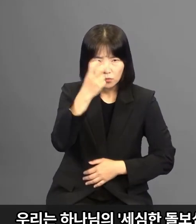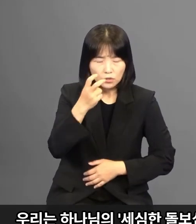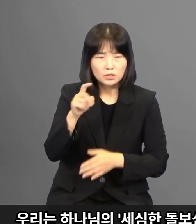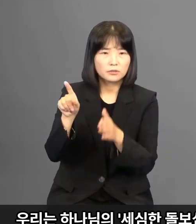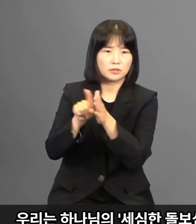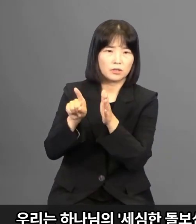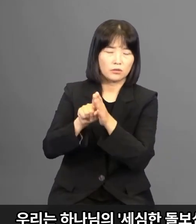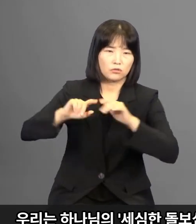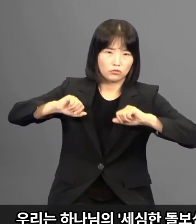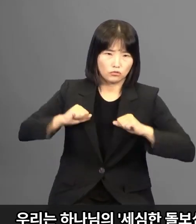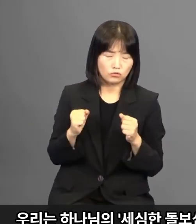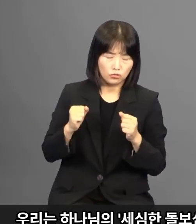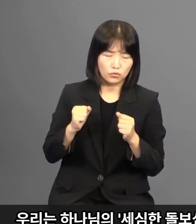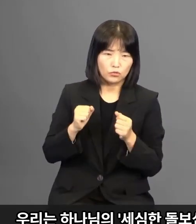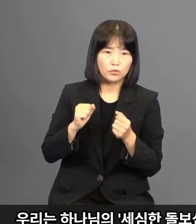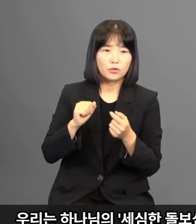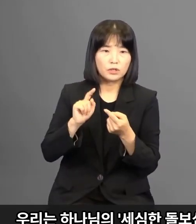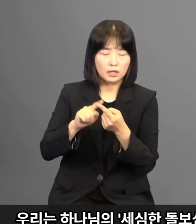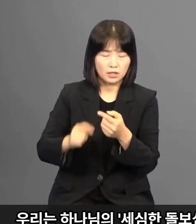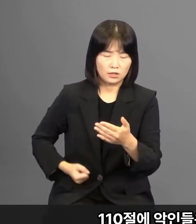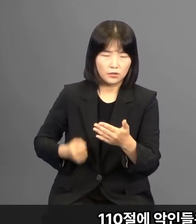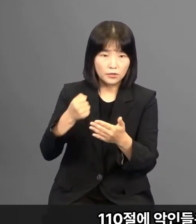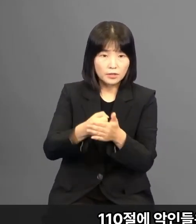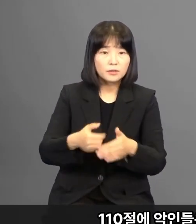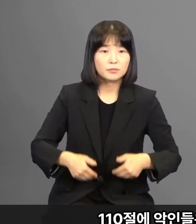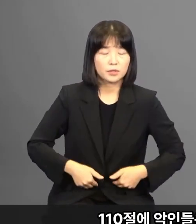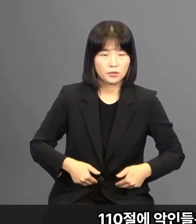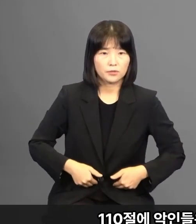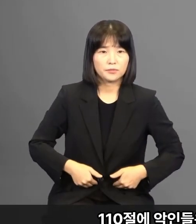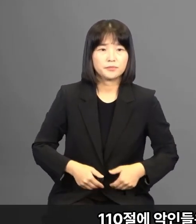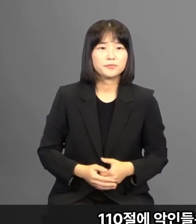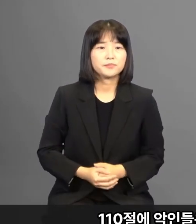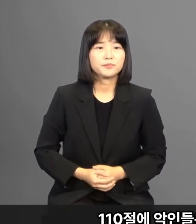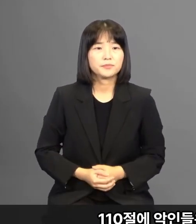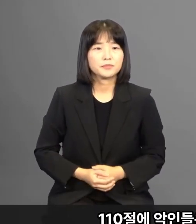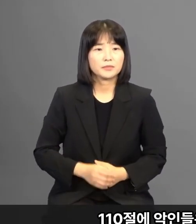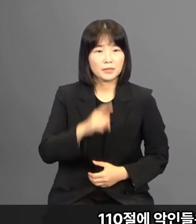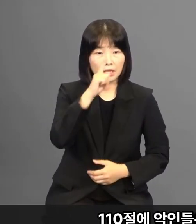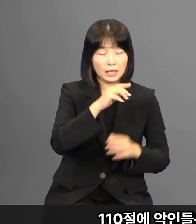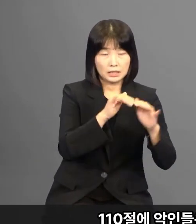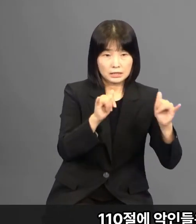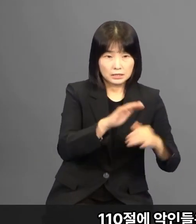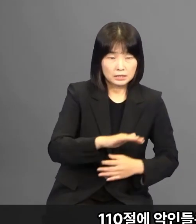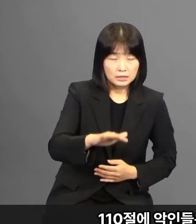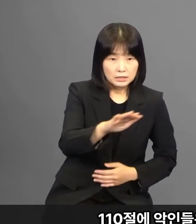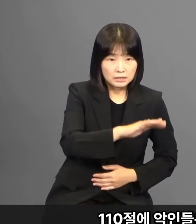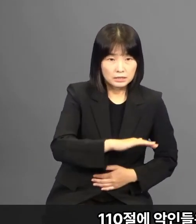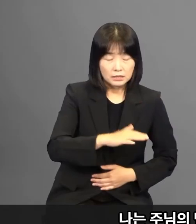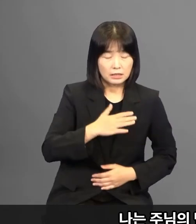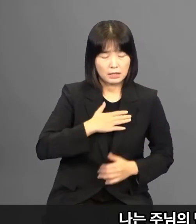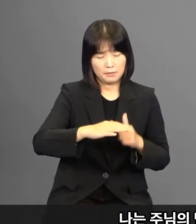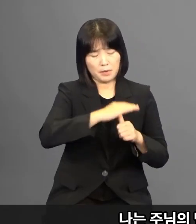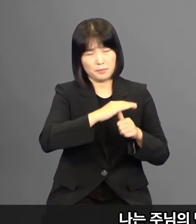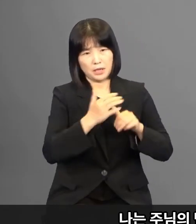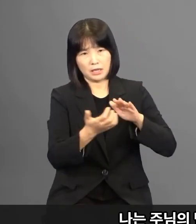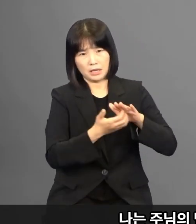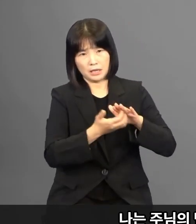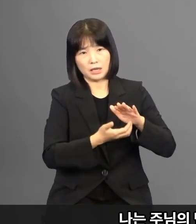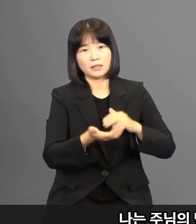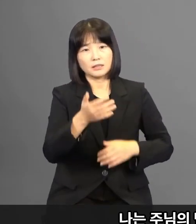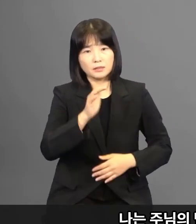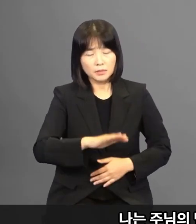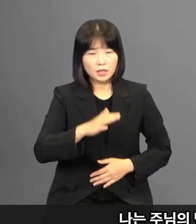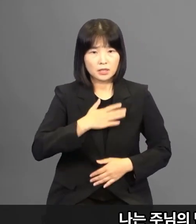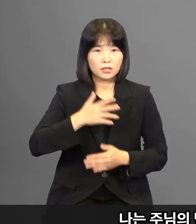돌보심을 신뢰하며 순종하기로 결단해야 합니다. 자, 110절에 악인들은 내 앞에다가 올무를 놓지만 나는 주님의